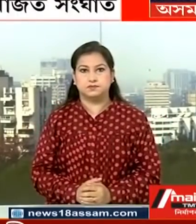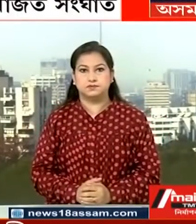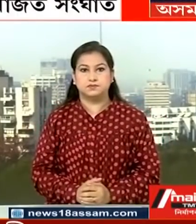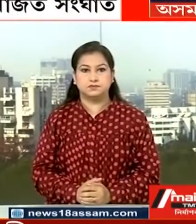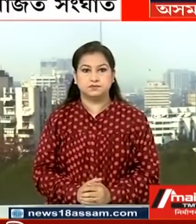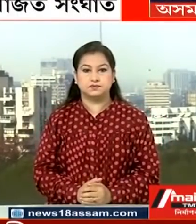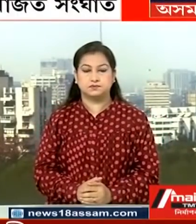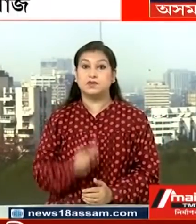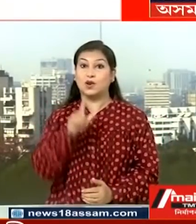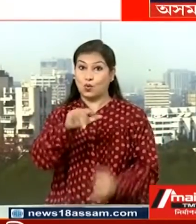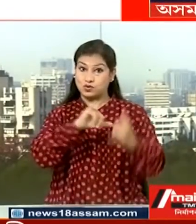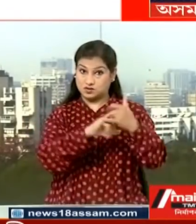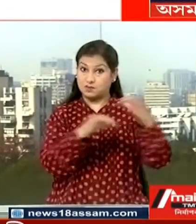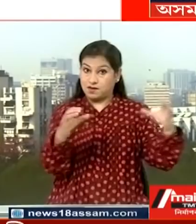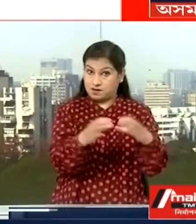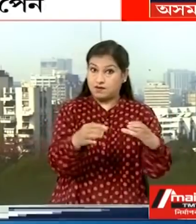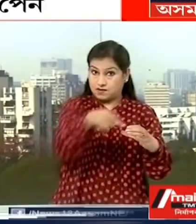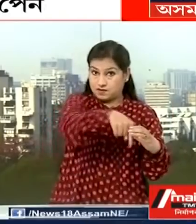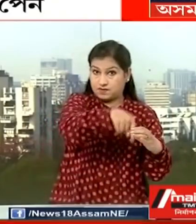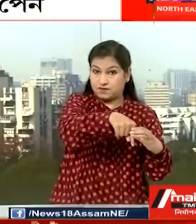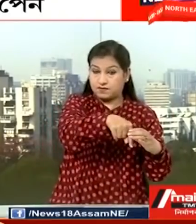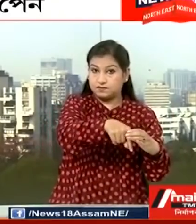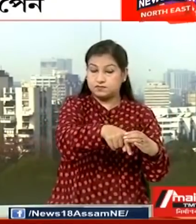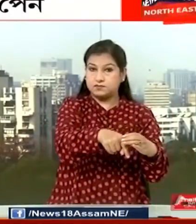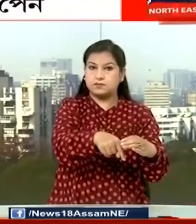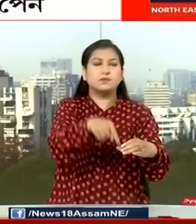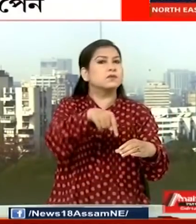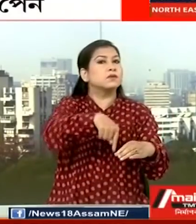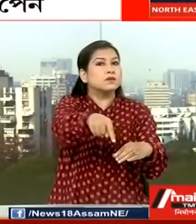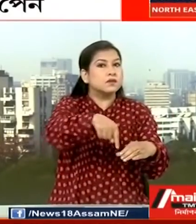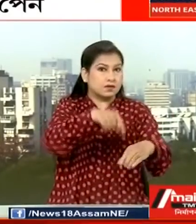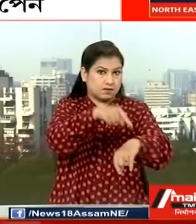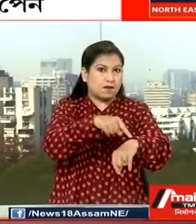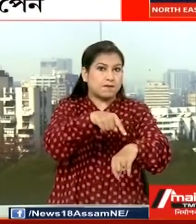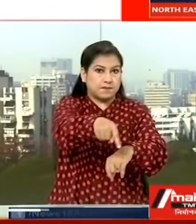लोकसभा के अंदर जो सभा कक्ष है,